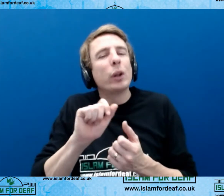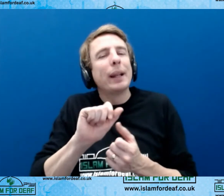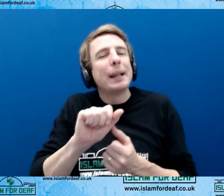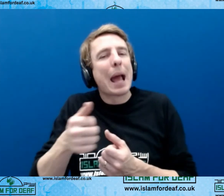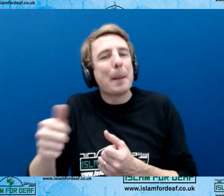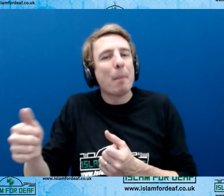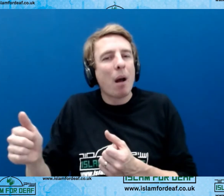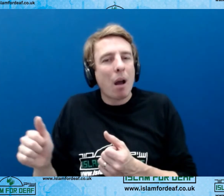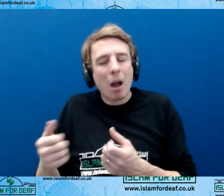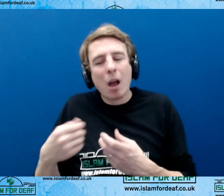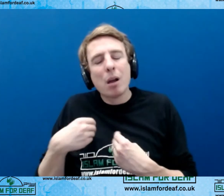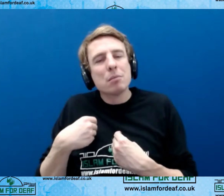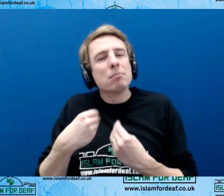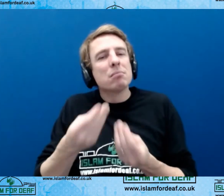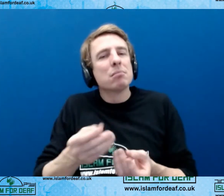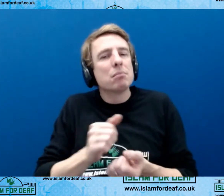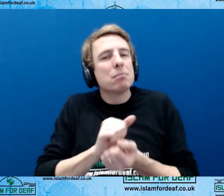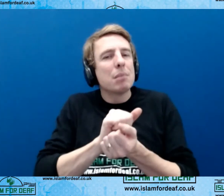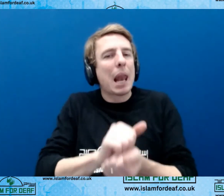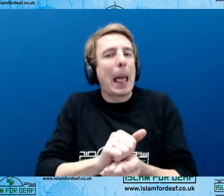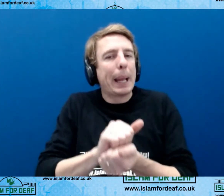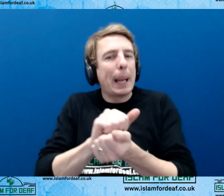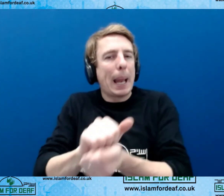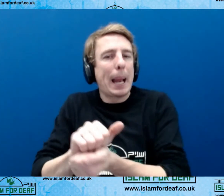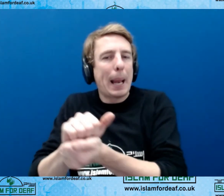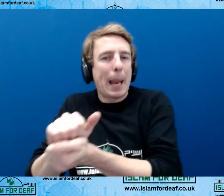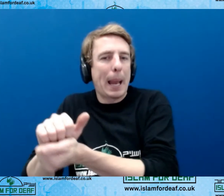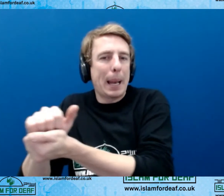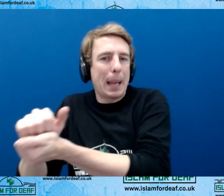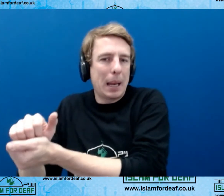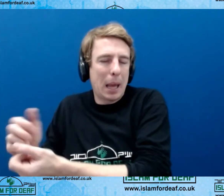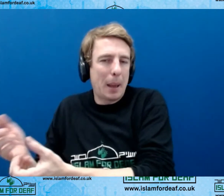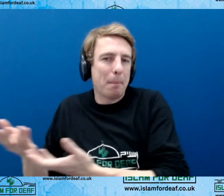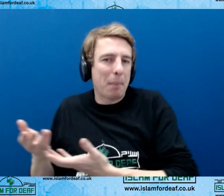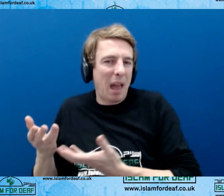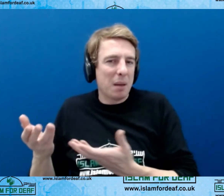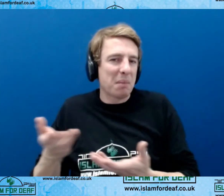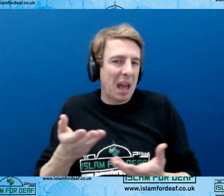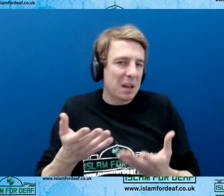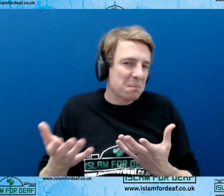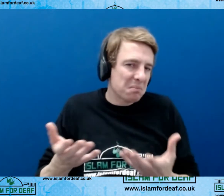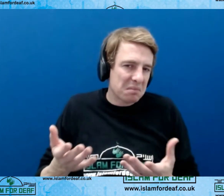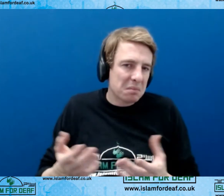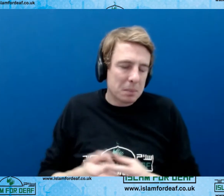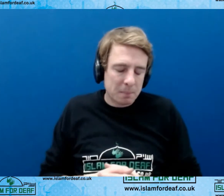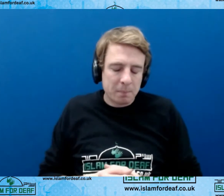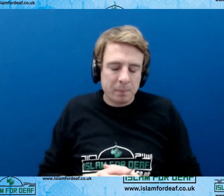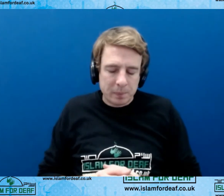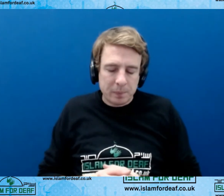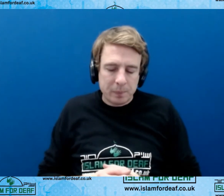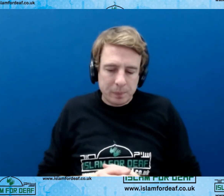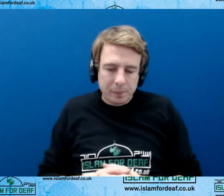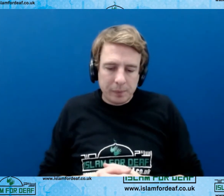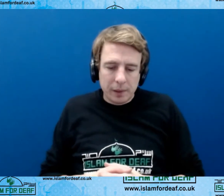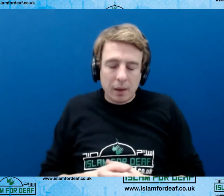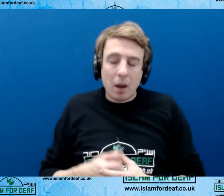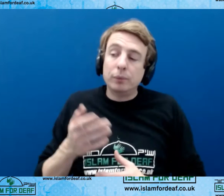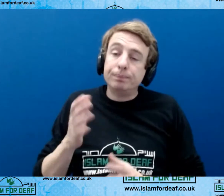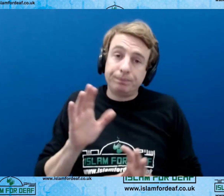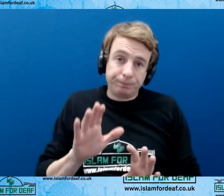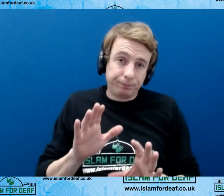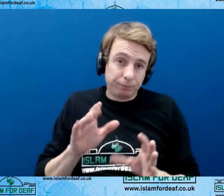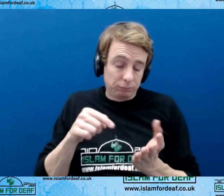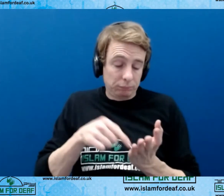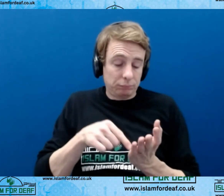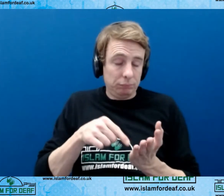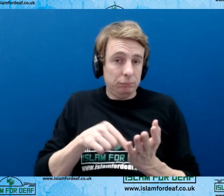للتعجب. And here Allah the Most High asks and says, "Have you seen, O